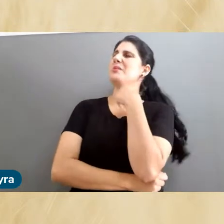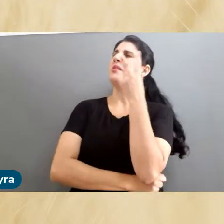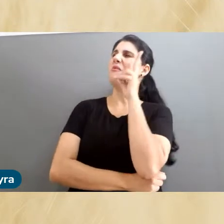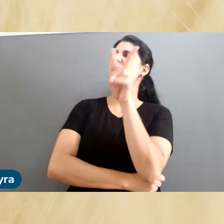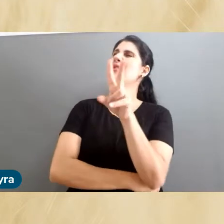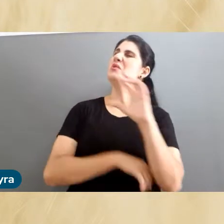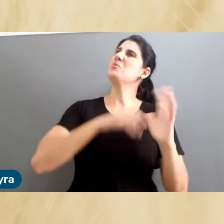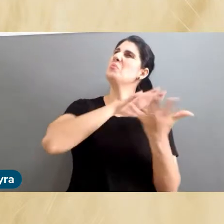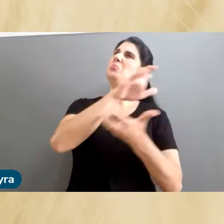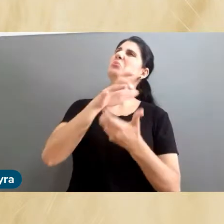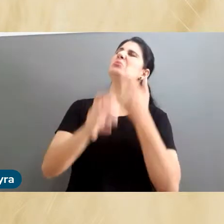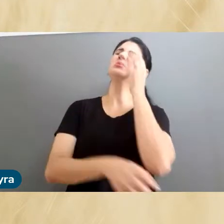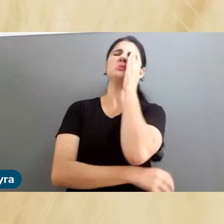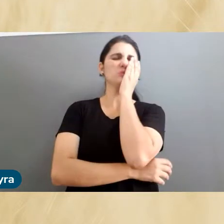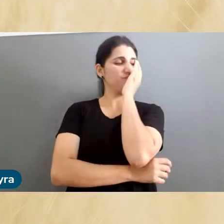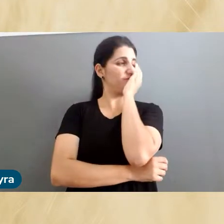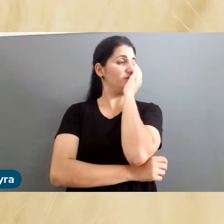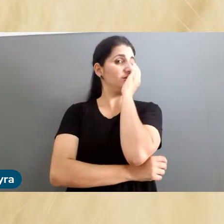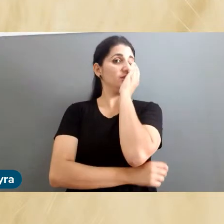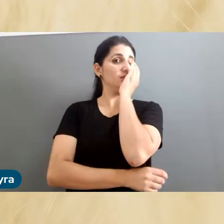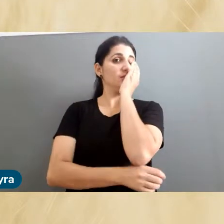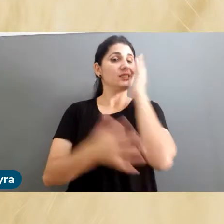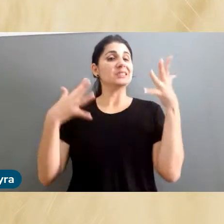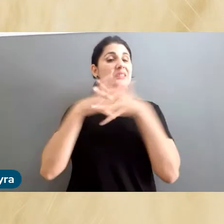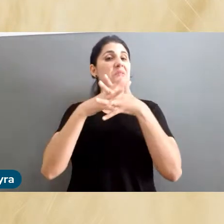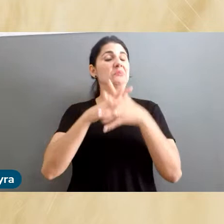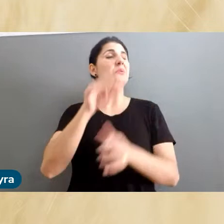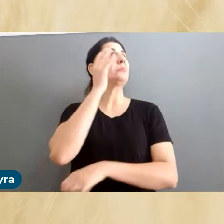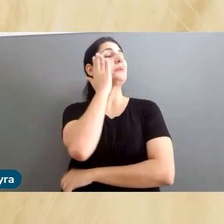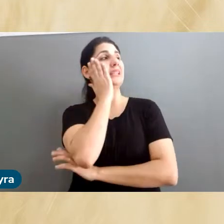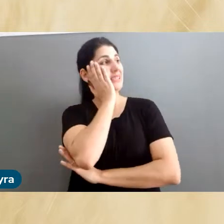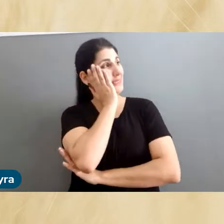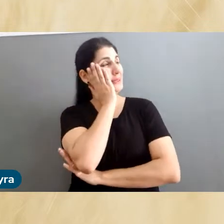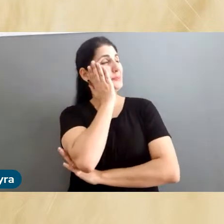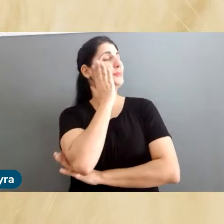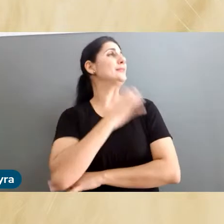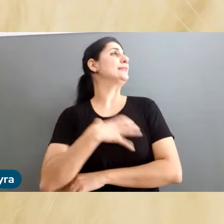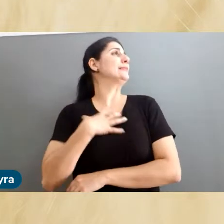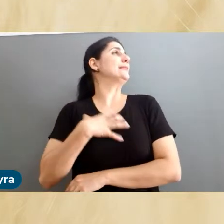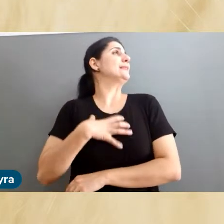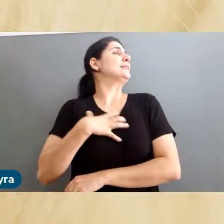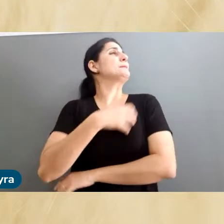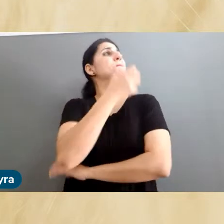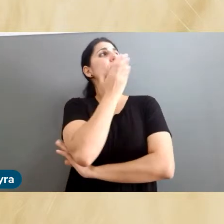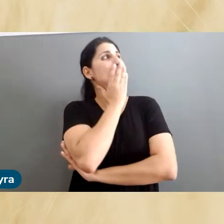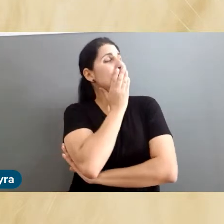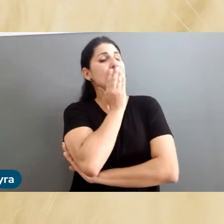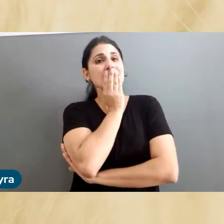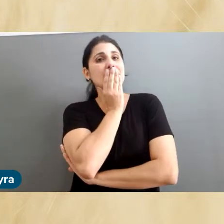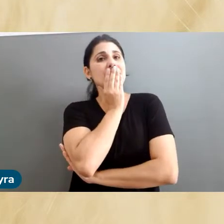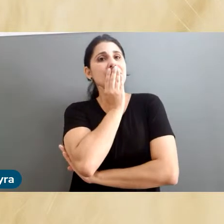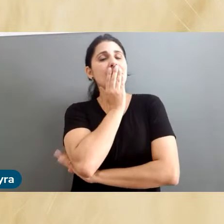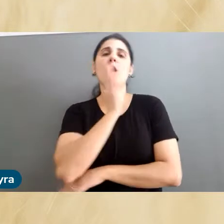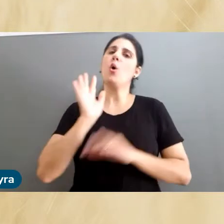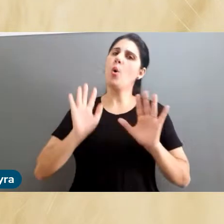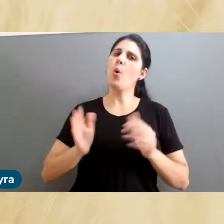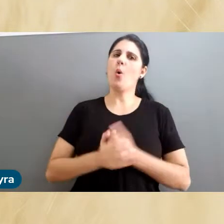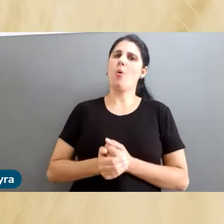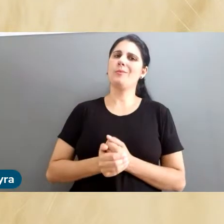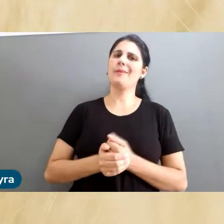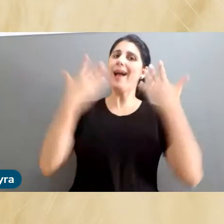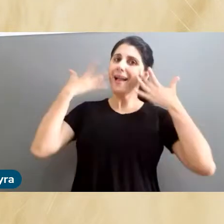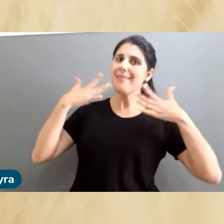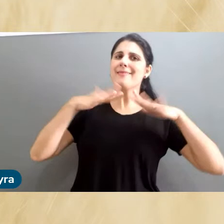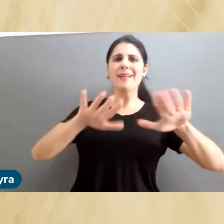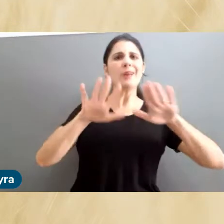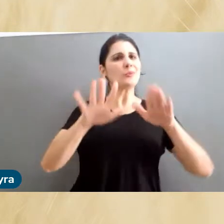vejo tanta complicação, tanto problema, dá uma angústia. E eu dizia para ele: olha, meu irmão, é natural que a gente se sinta